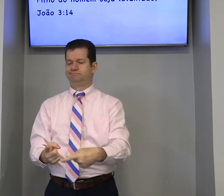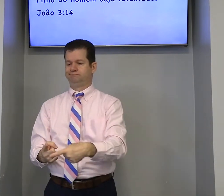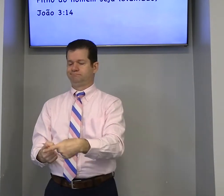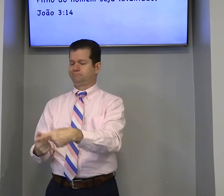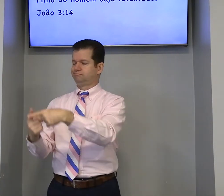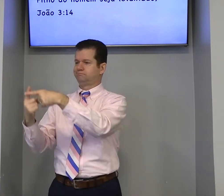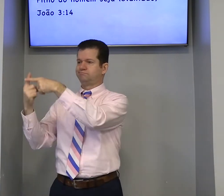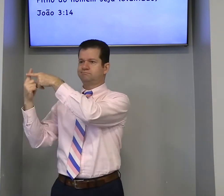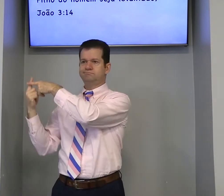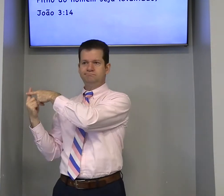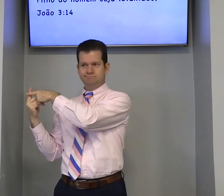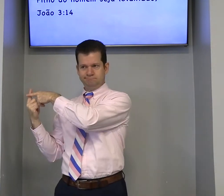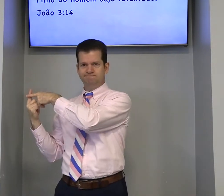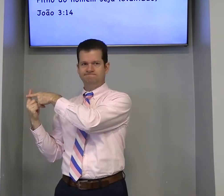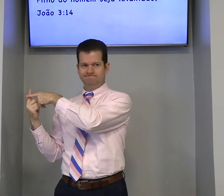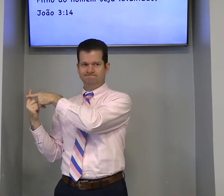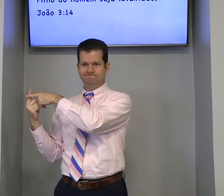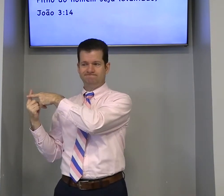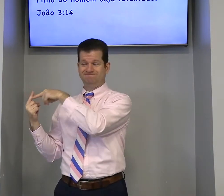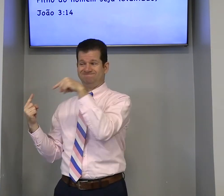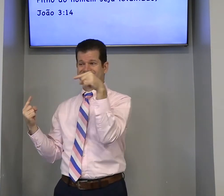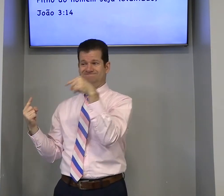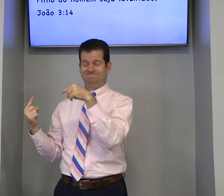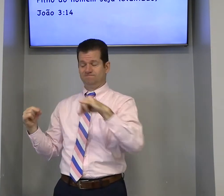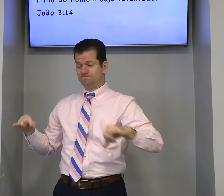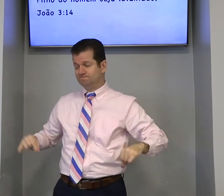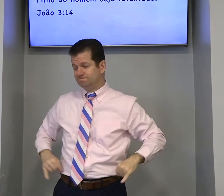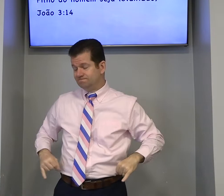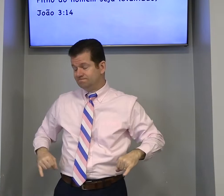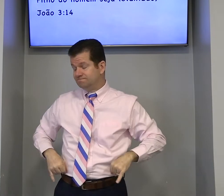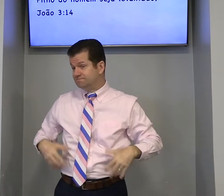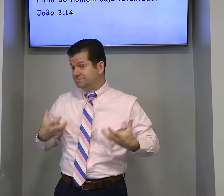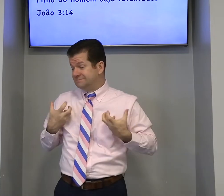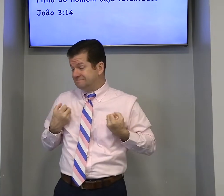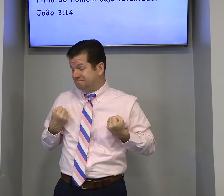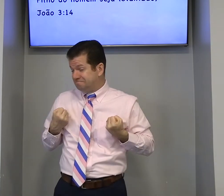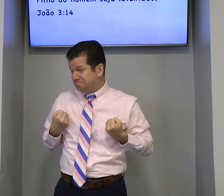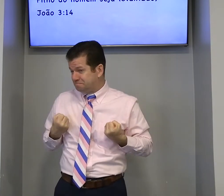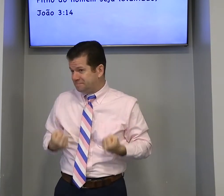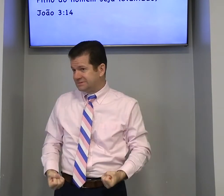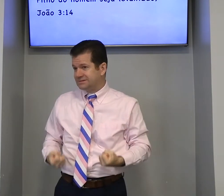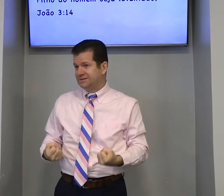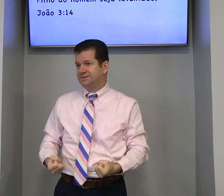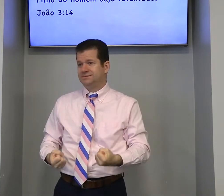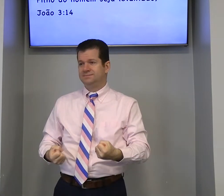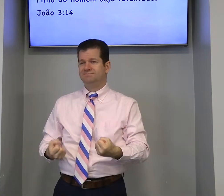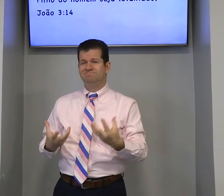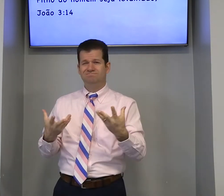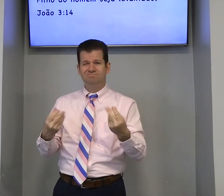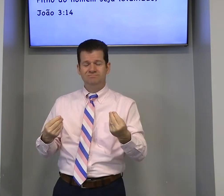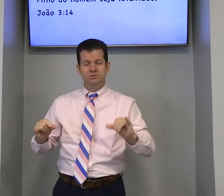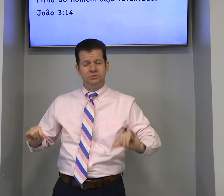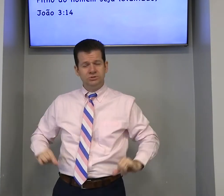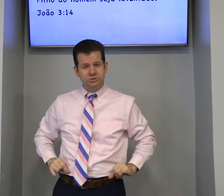foi perseguido e depois foi para a cruz. E Jesus sofreu um